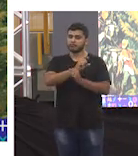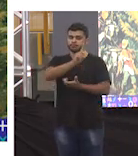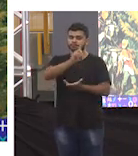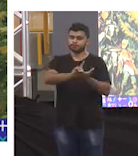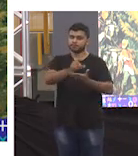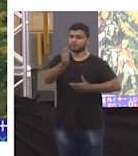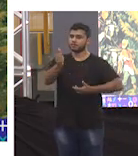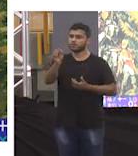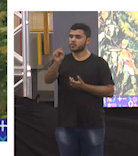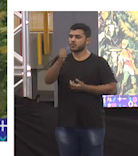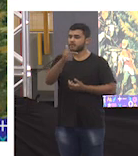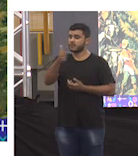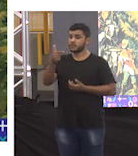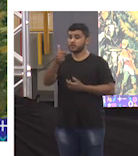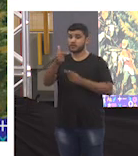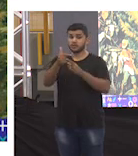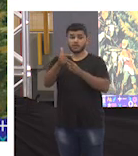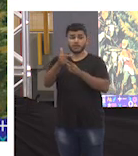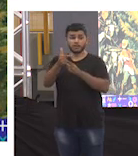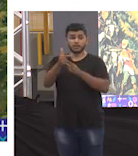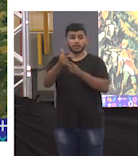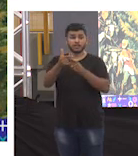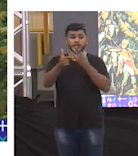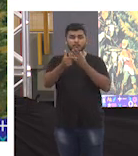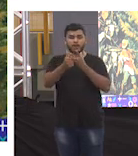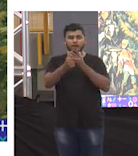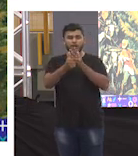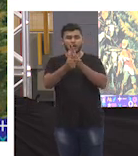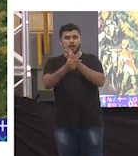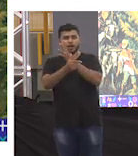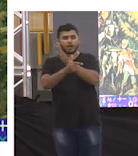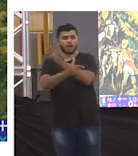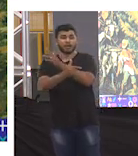Oficialmente, o romantismo começa em 1836.